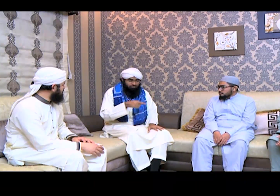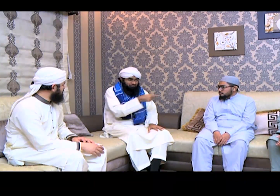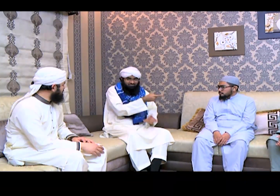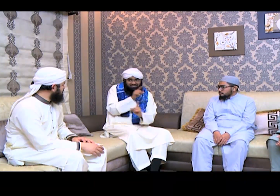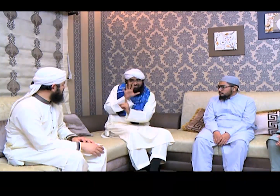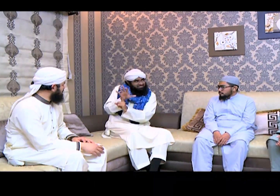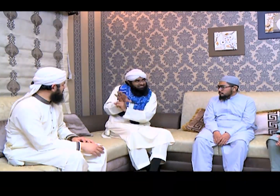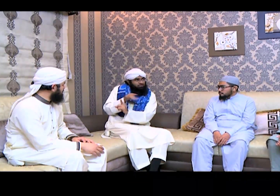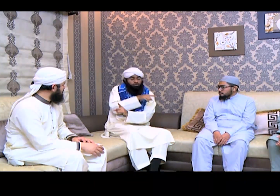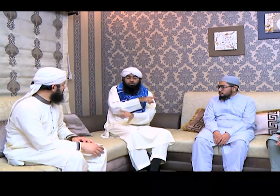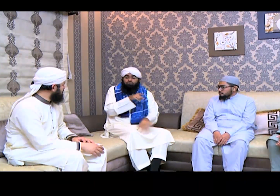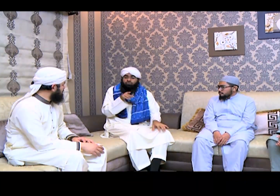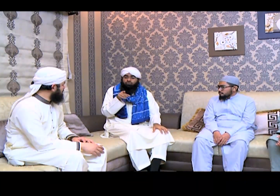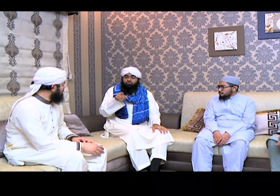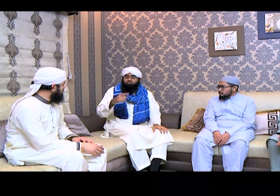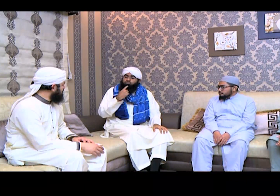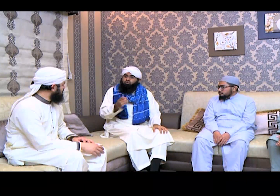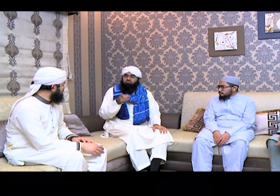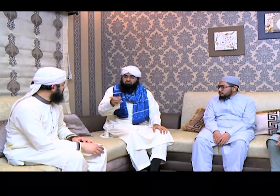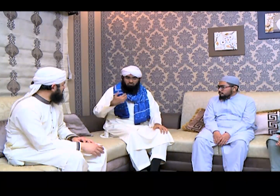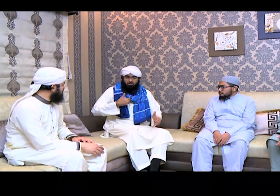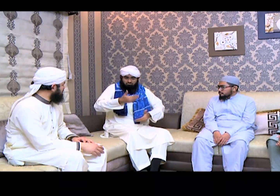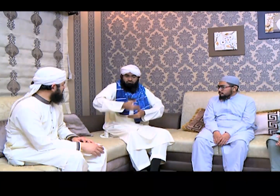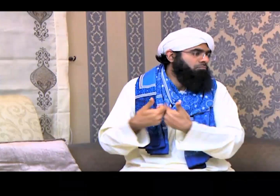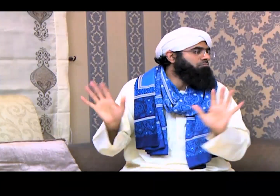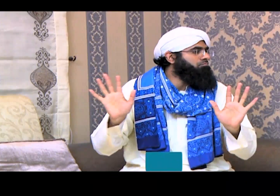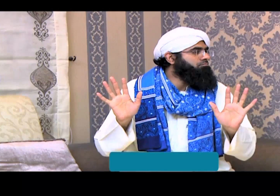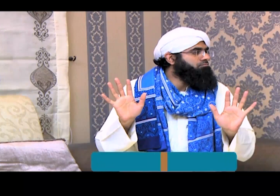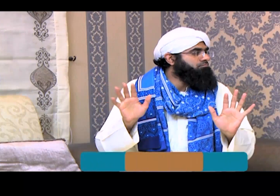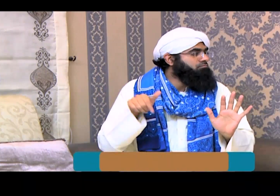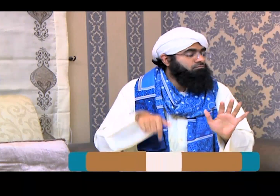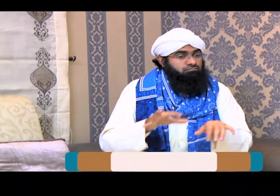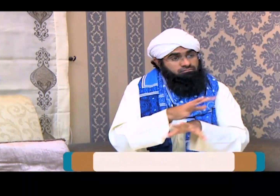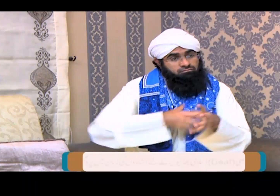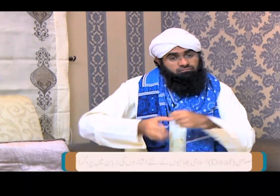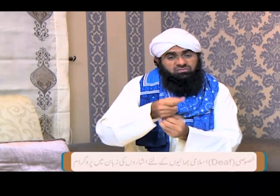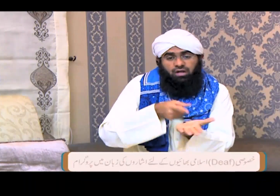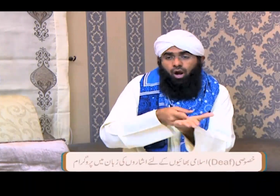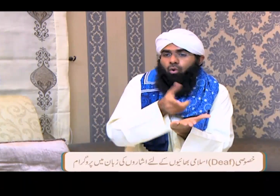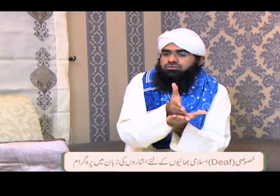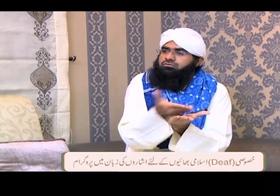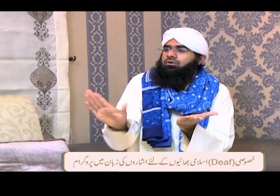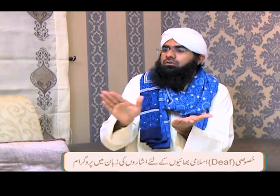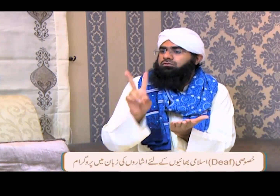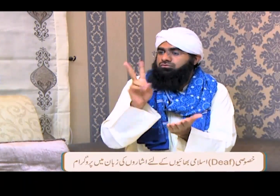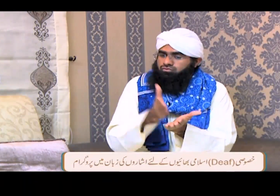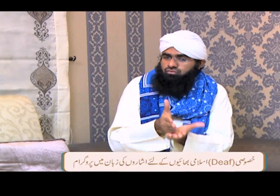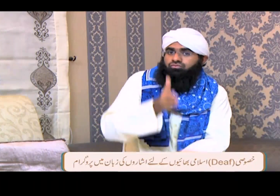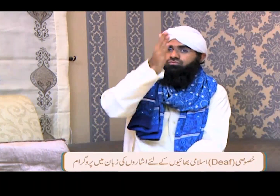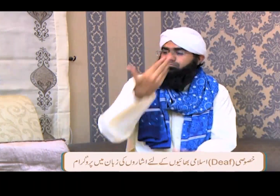کہ اب ہم ان گناہگاروں سے کوئی میل ملاپ نہ رکھیں گے۔ ان لوگوں نے گاؤں کو تقسیم کر کے درمیان میں ایک دیوار بنا لی اور